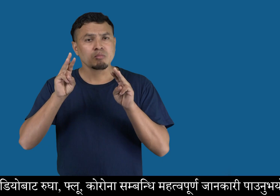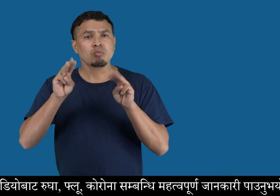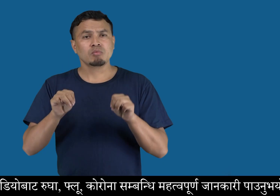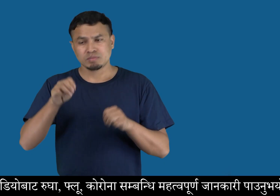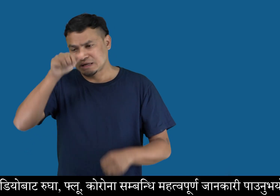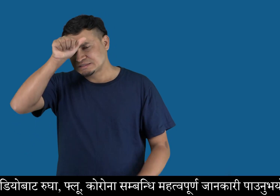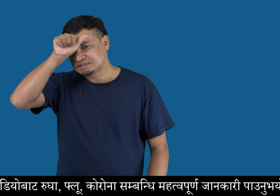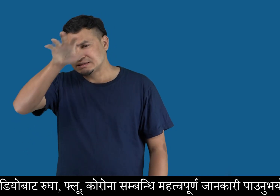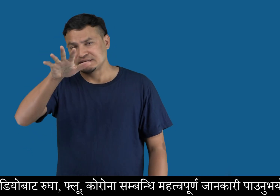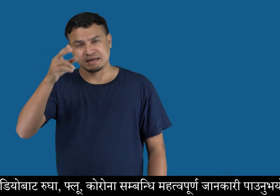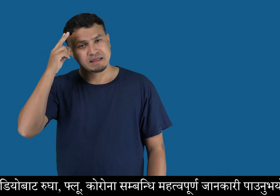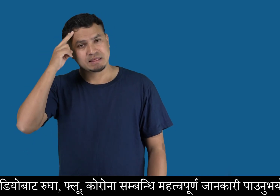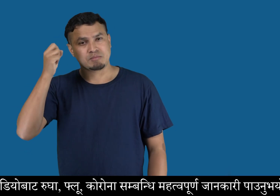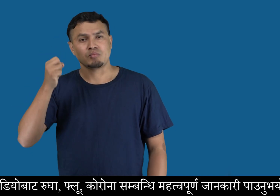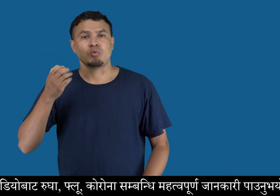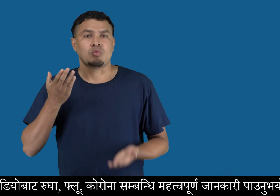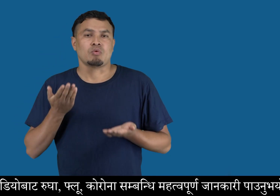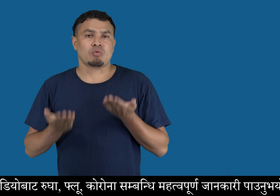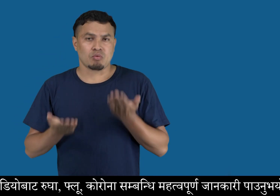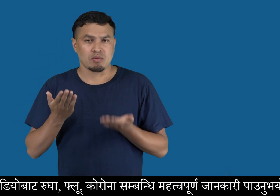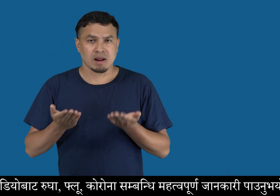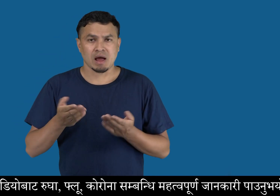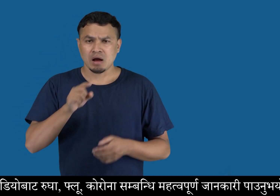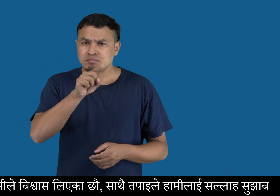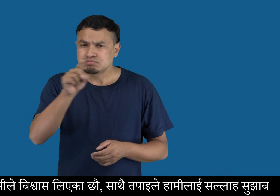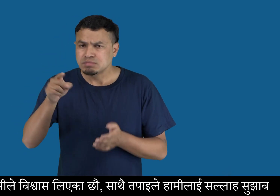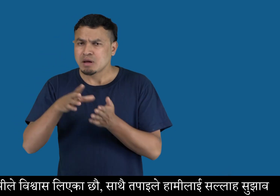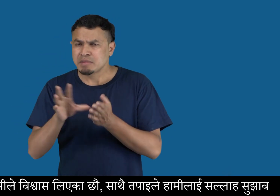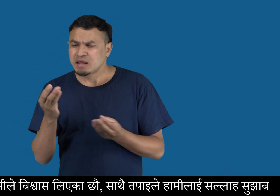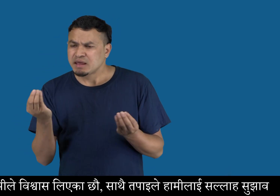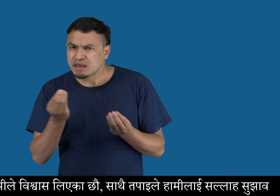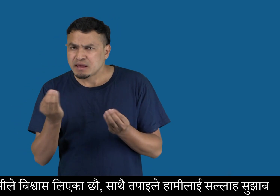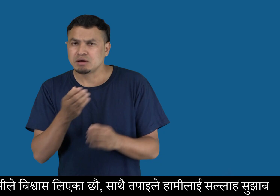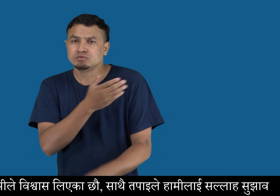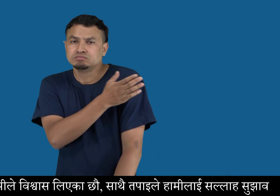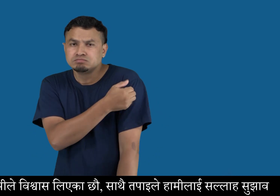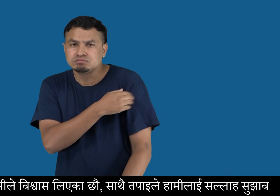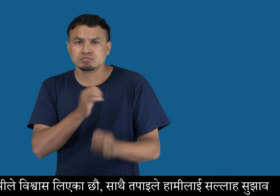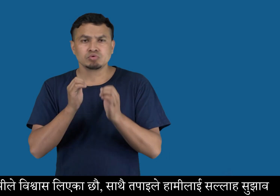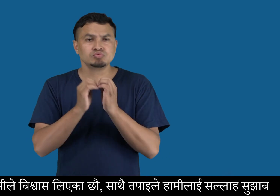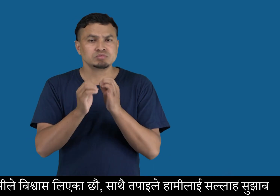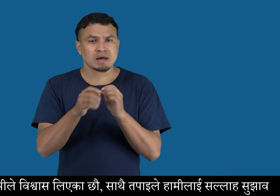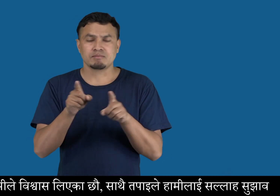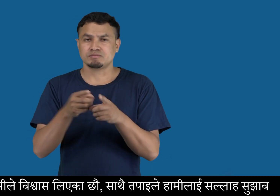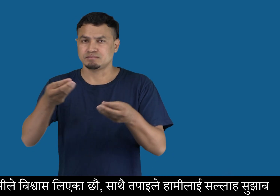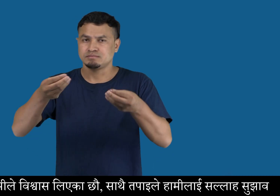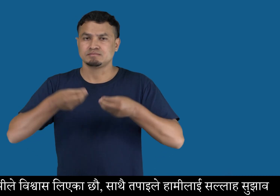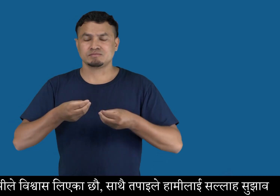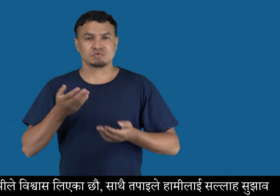रुगा, फ्लू, कोरोना सम्बन्धी महत्त्वपूर्ण जानकारी पाउनुभयो होला भन्ने हामीले विश्वास लिएका छौँ र